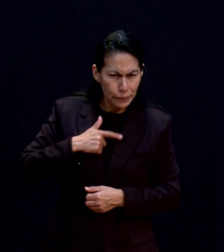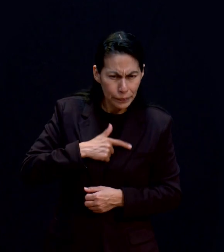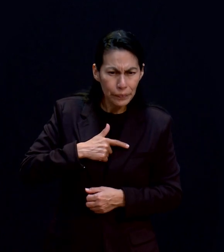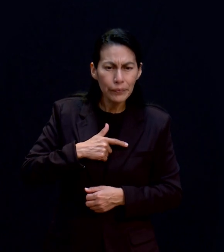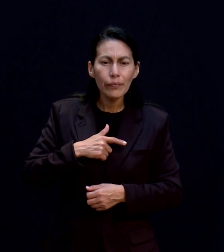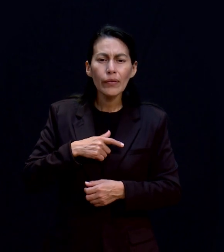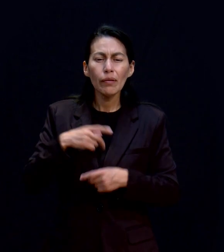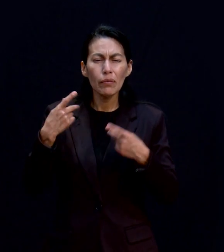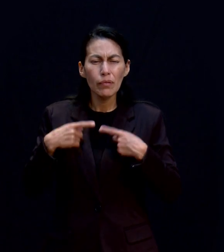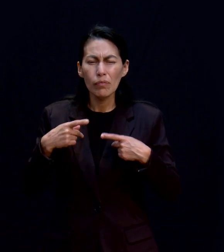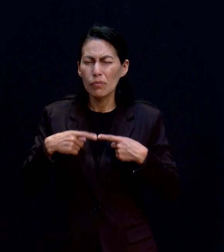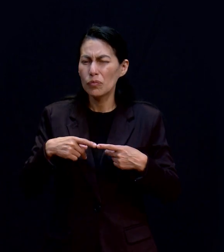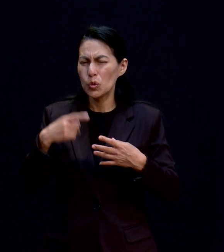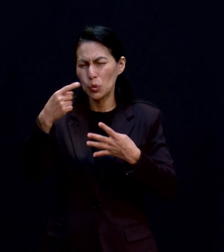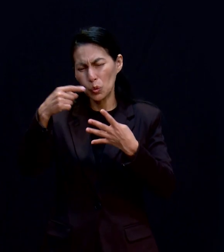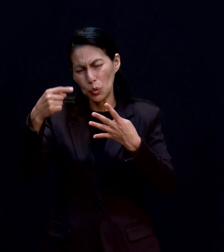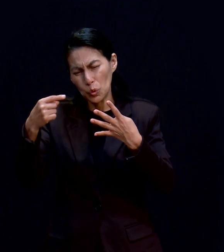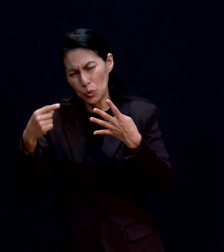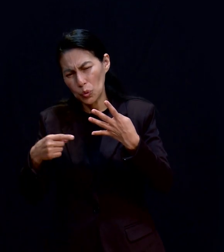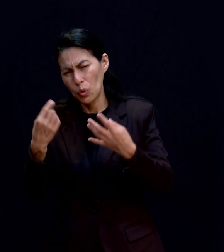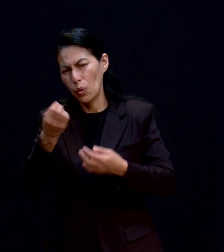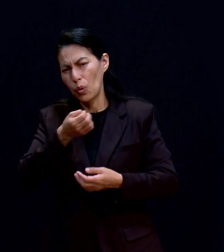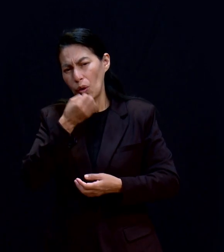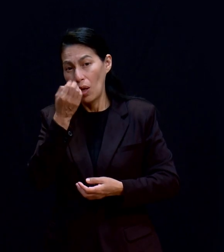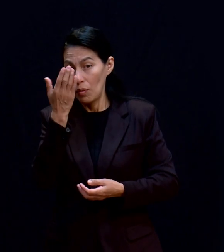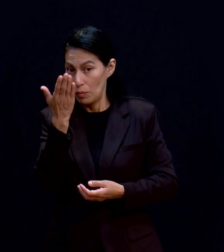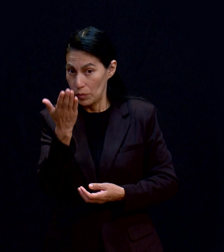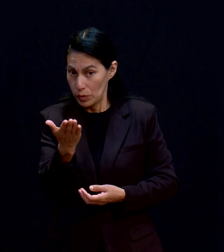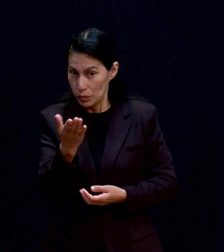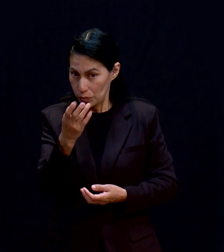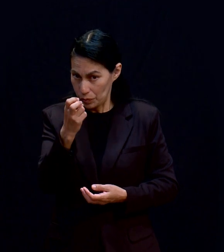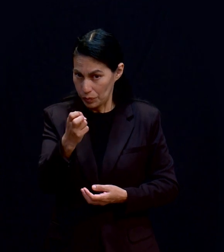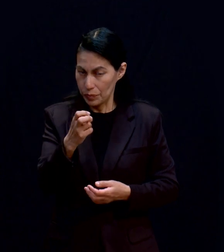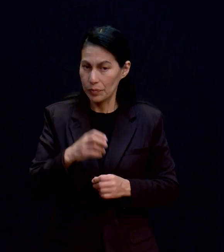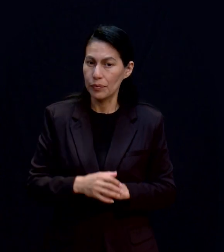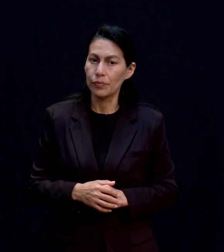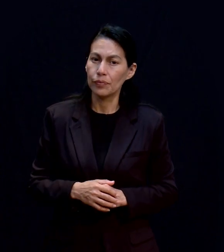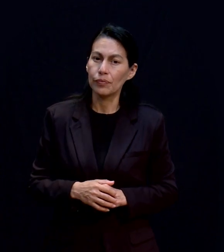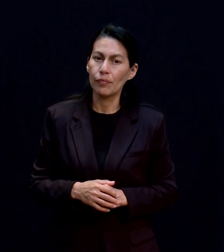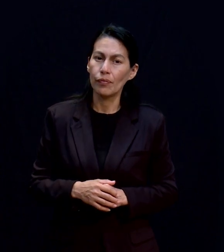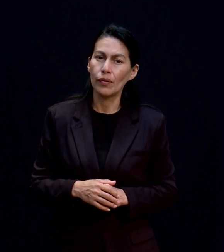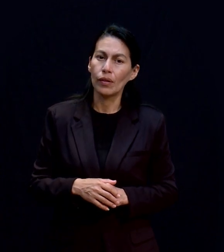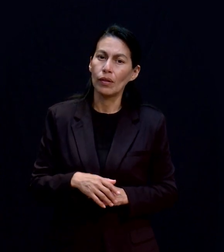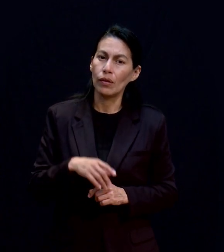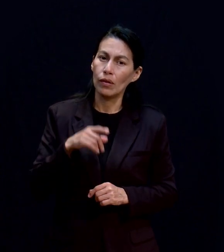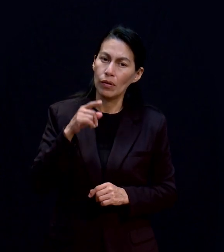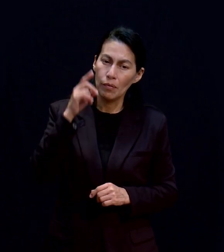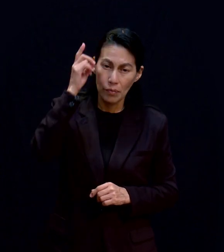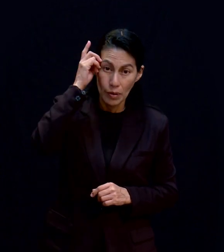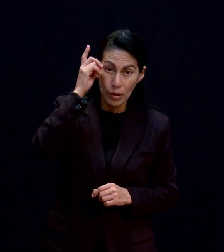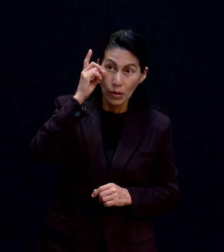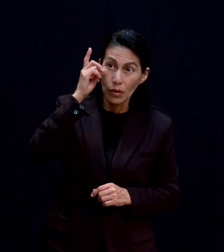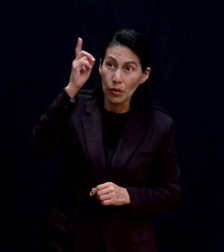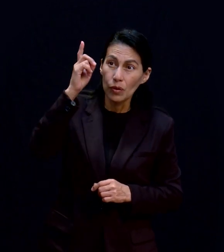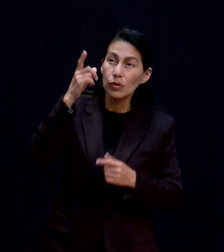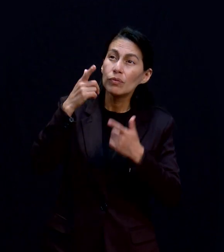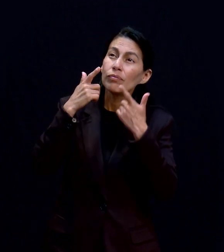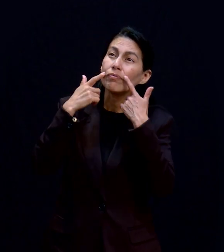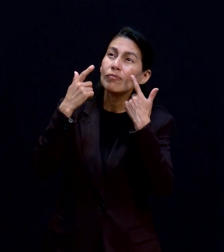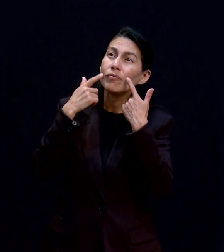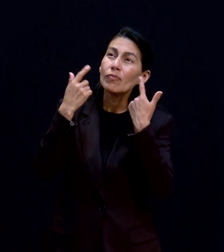habrá mucha gente que está orando por esta petición que tú nos acabas de hacer más que todo